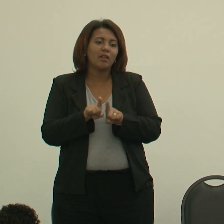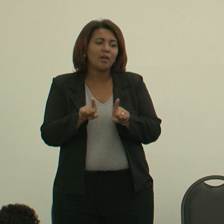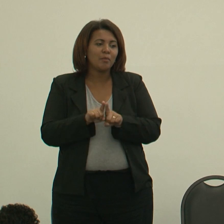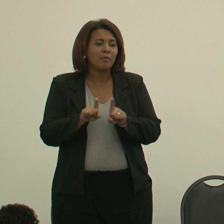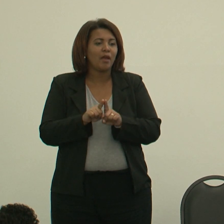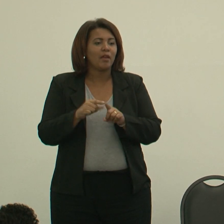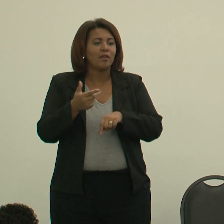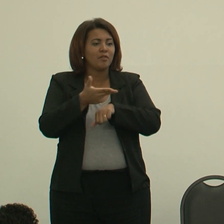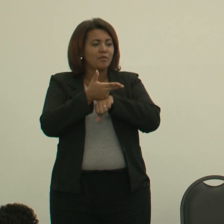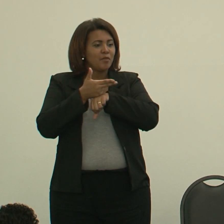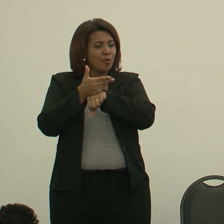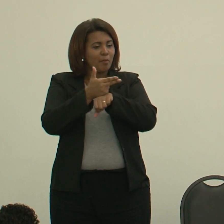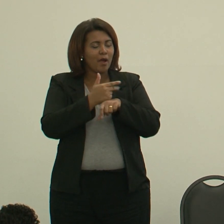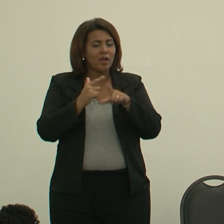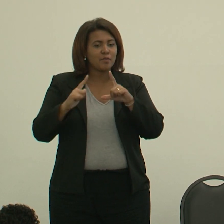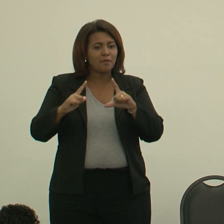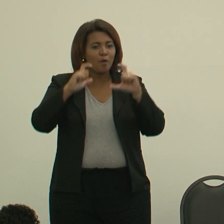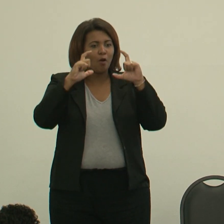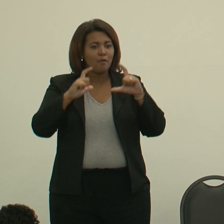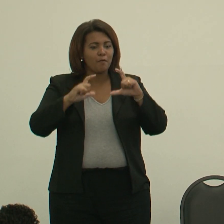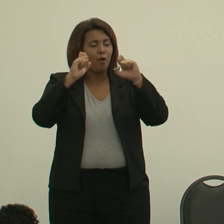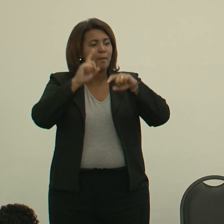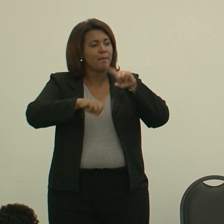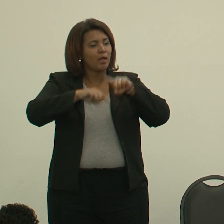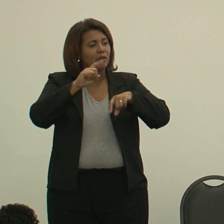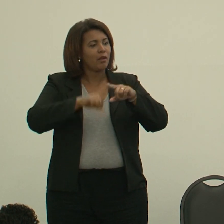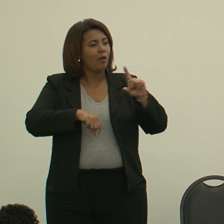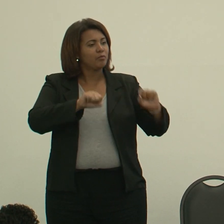permitidas filmagens e fotos dos materiais